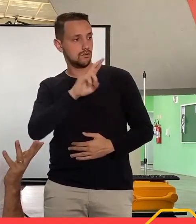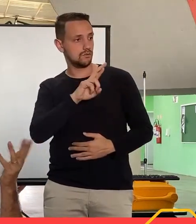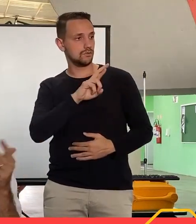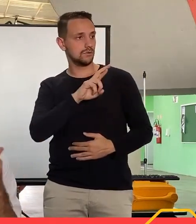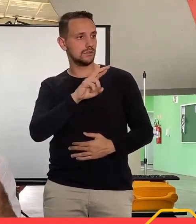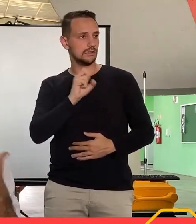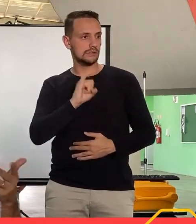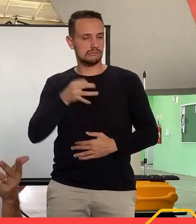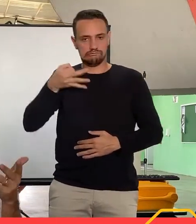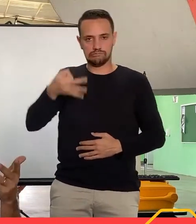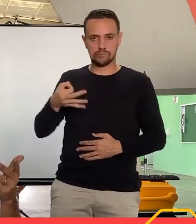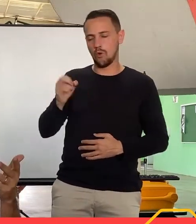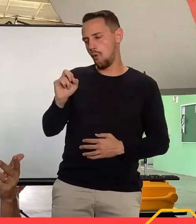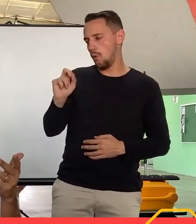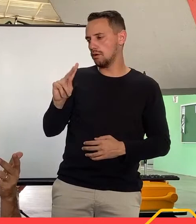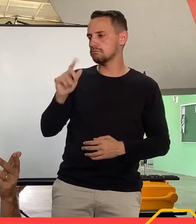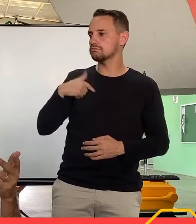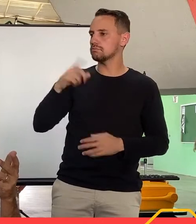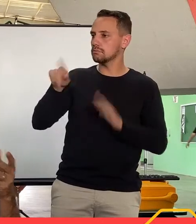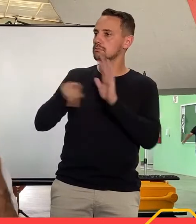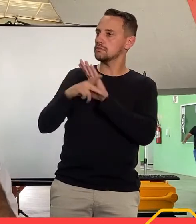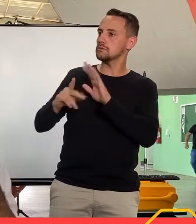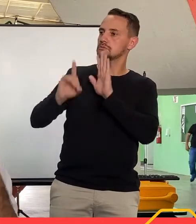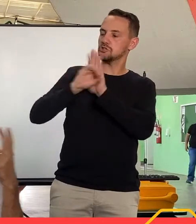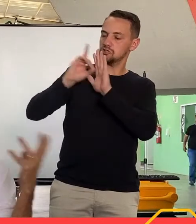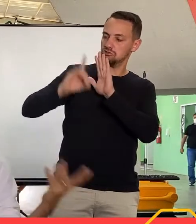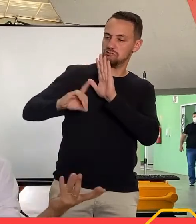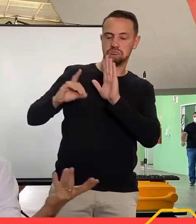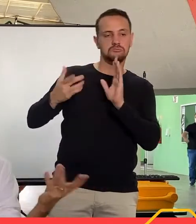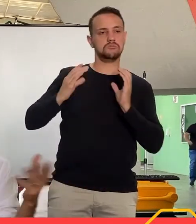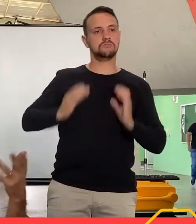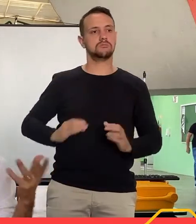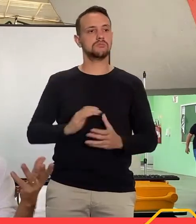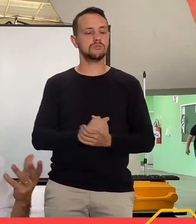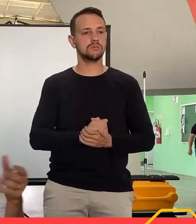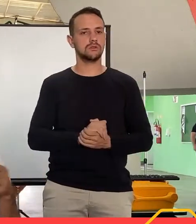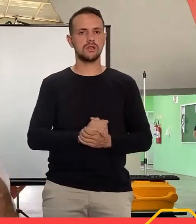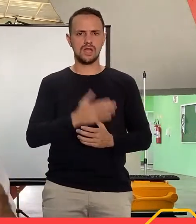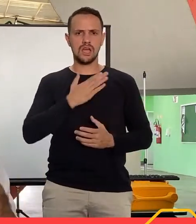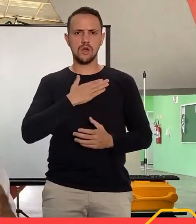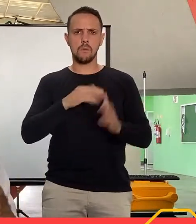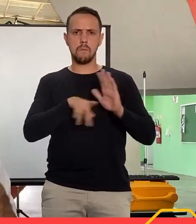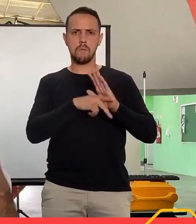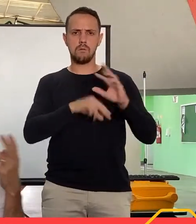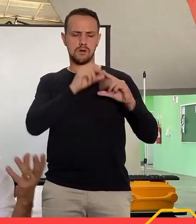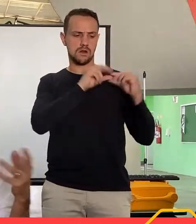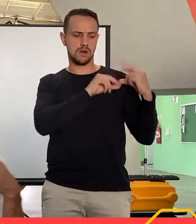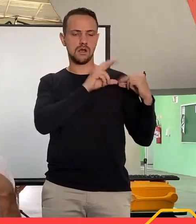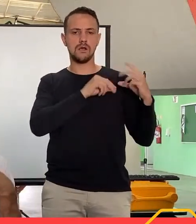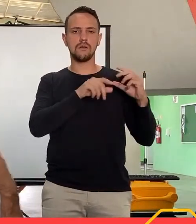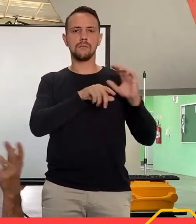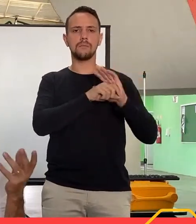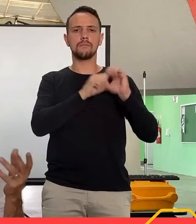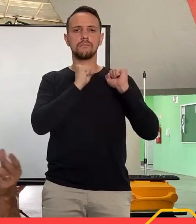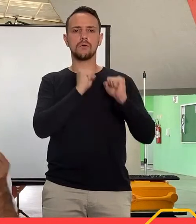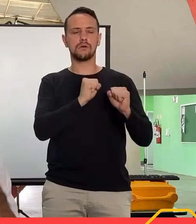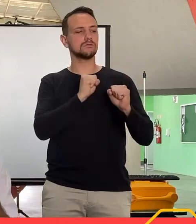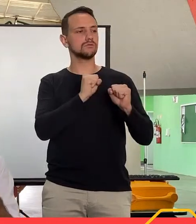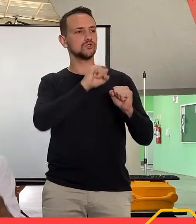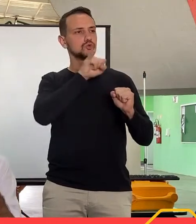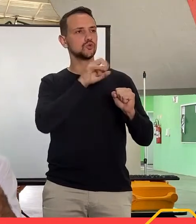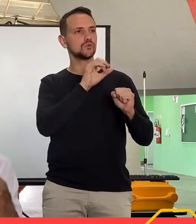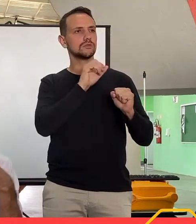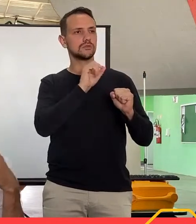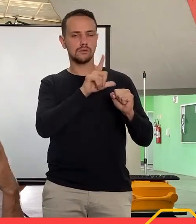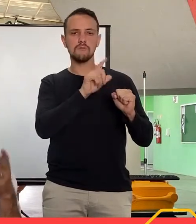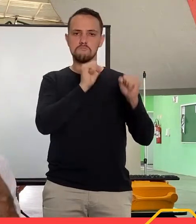seja oficial, é um direito civil. Ser judeu num mundo cristão, ser muçulmano num mundo cristão,